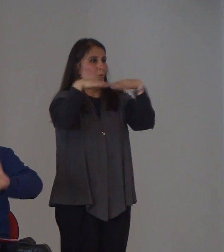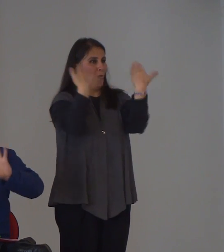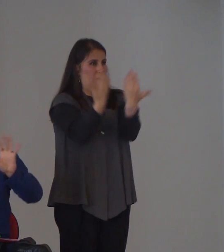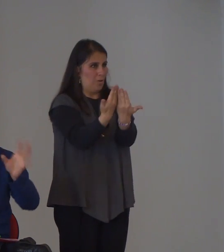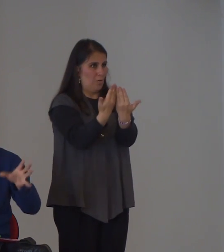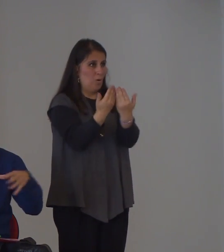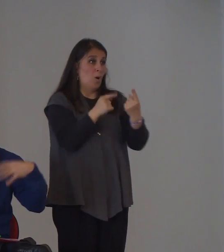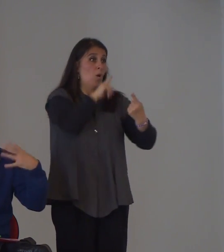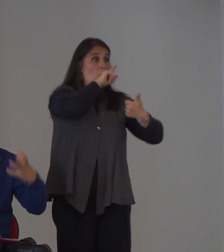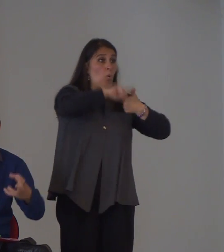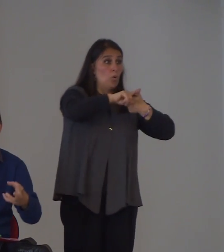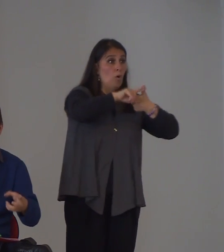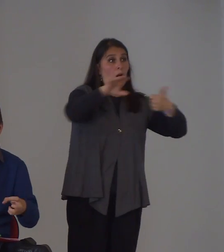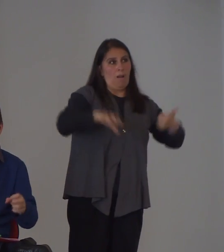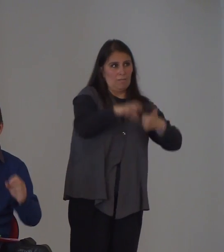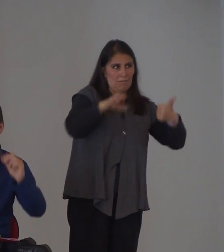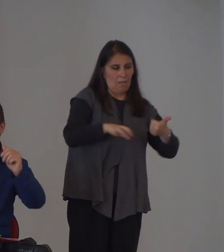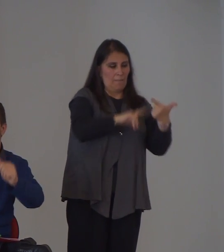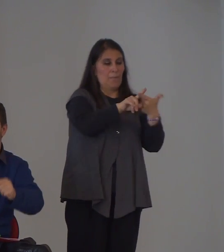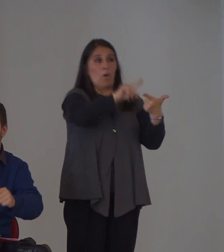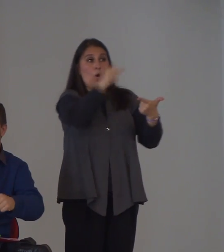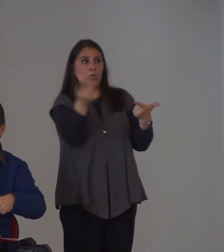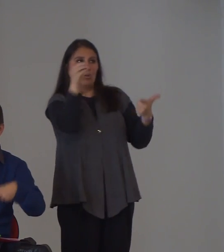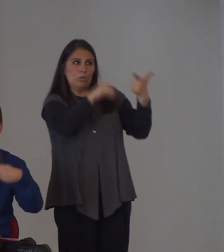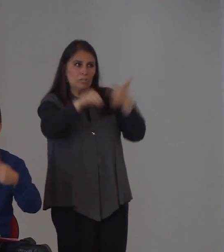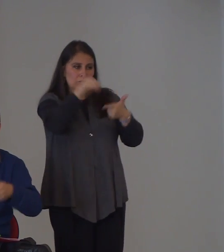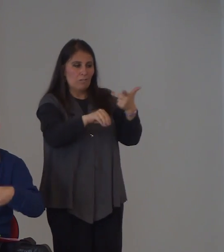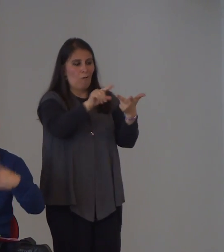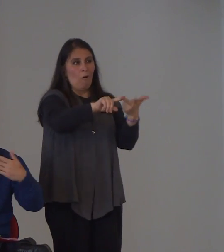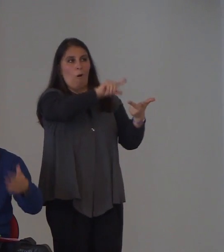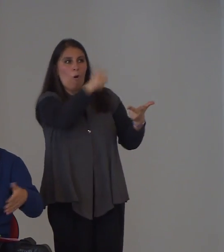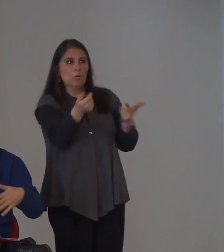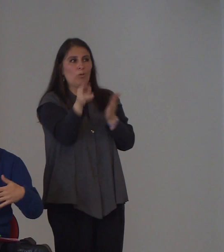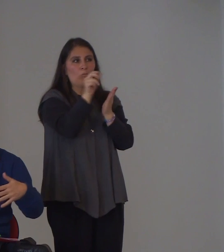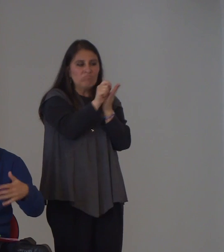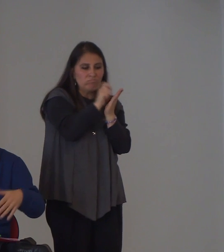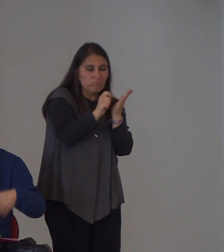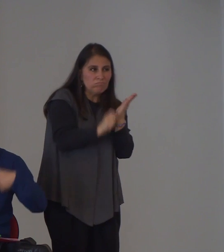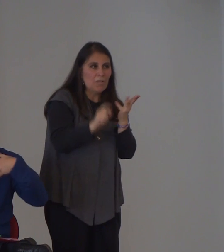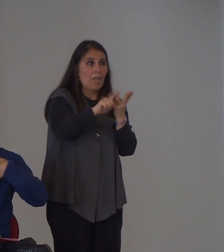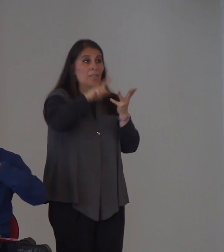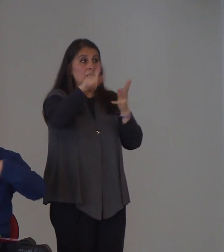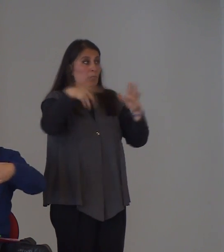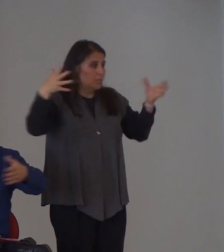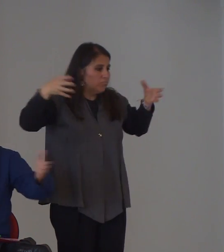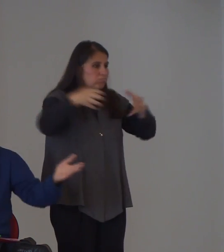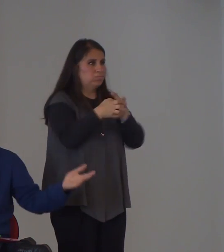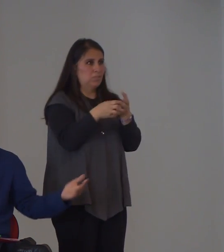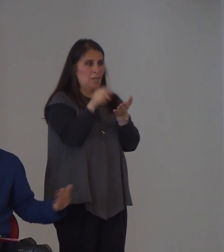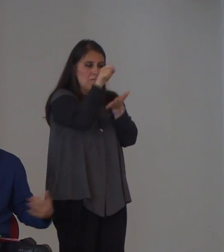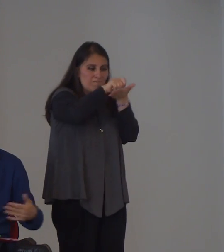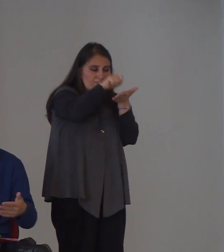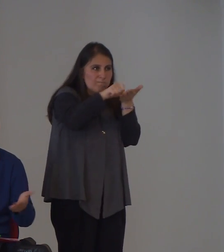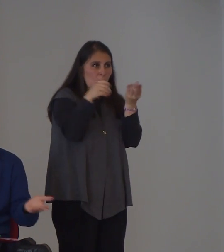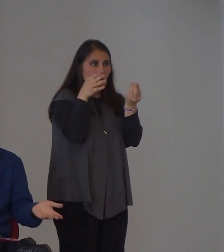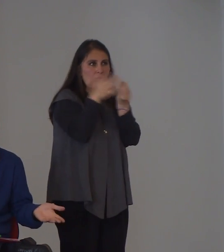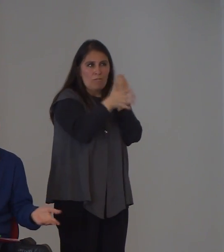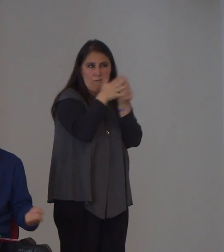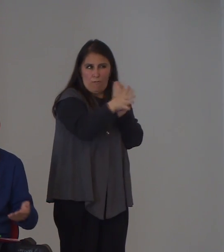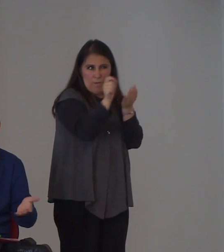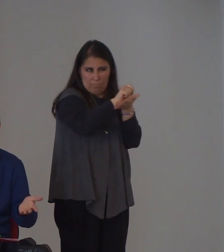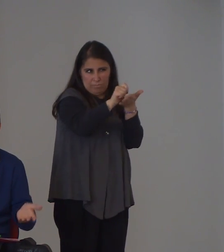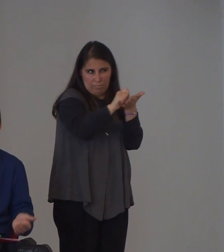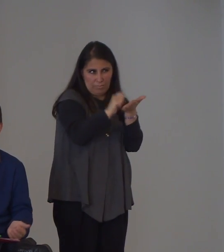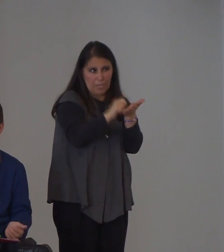la actividad, el otro ayuda en el diseño, otro hace un registro, después produce un informe escrito, ese informe lo presenta en un foro académico como